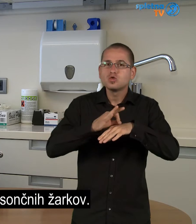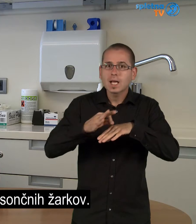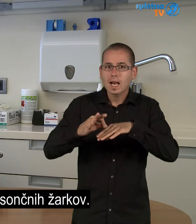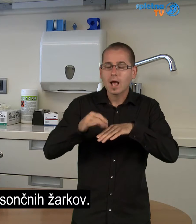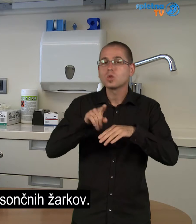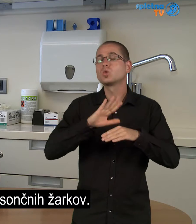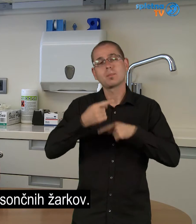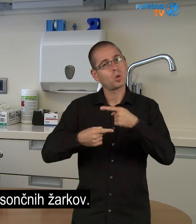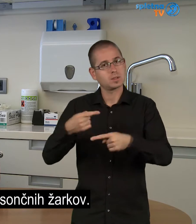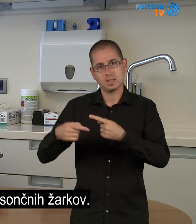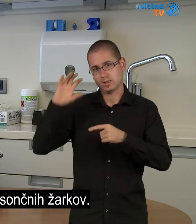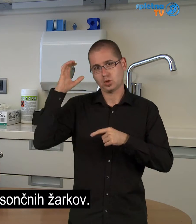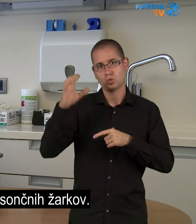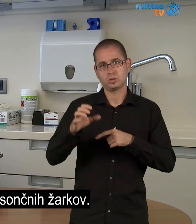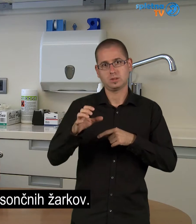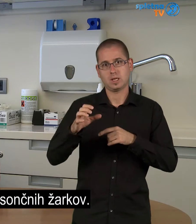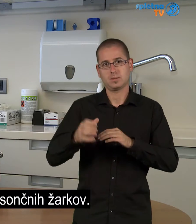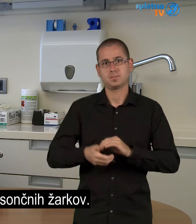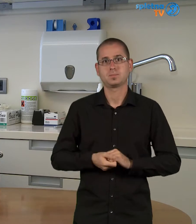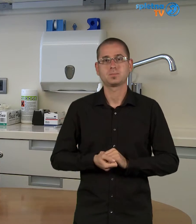posledica sončnih žarkov.